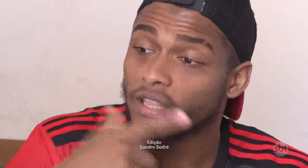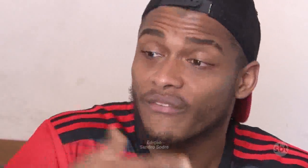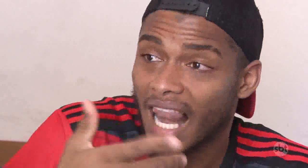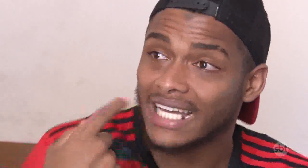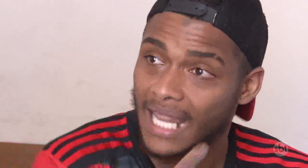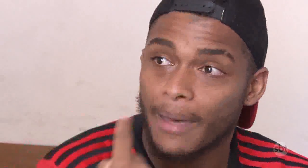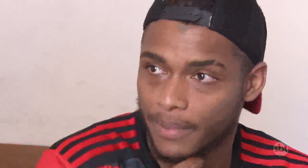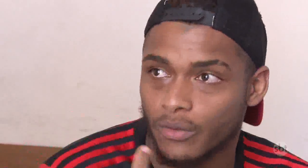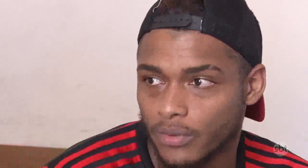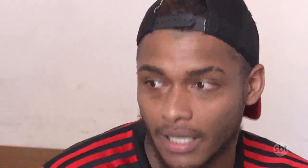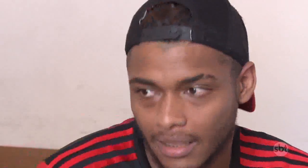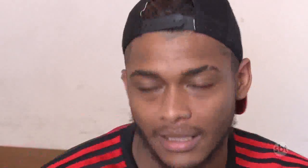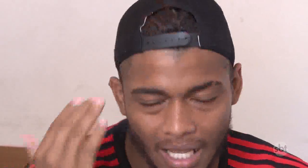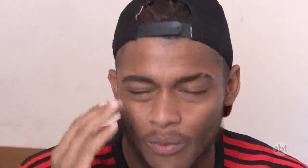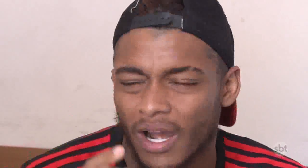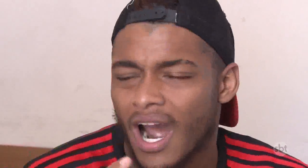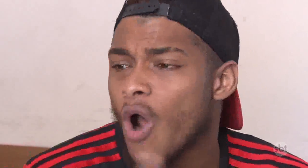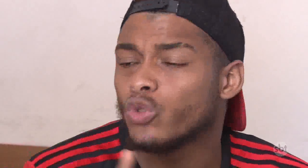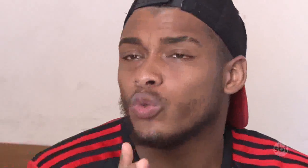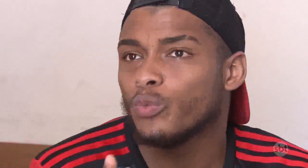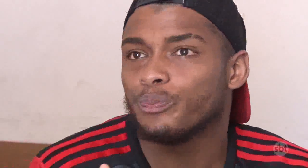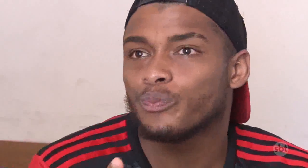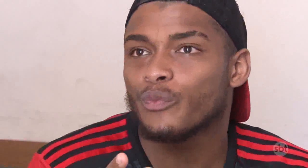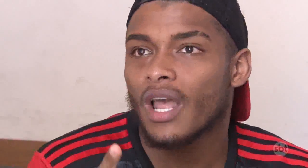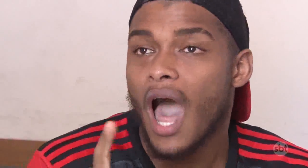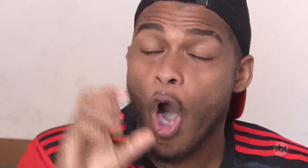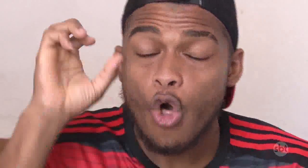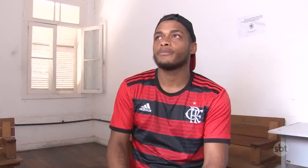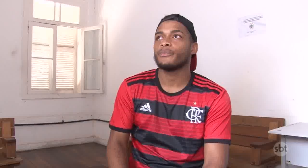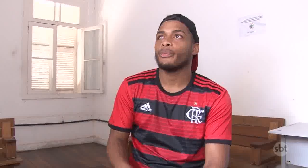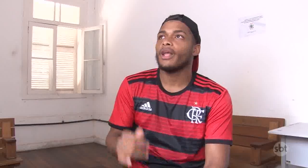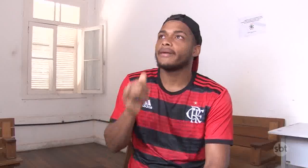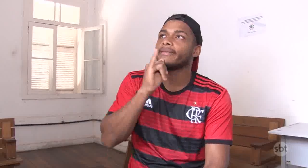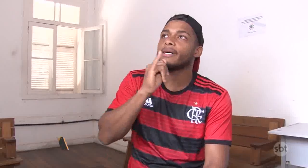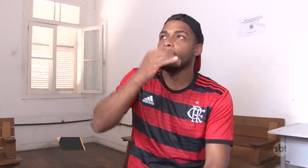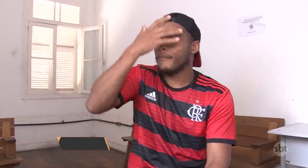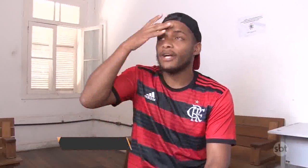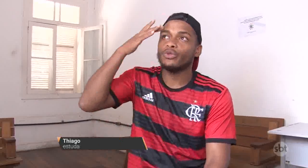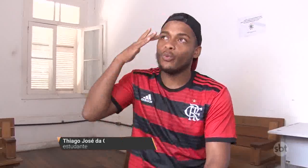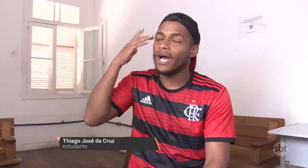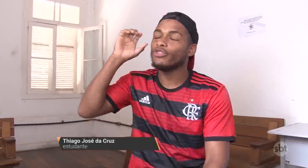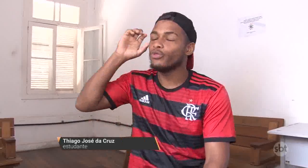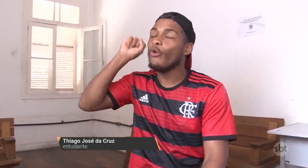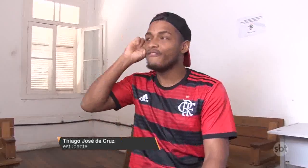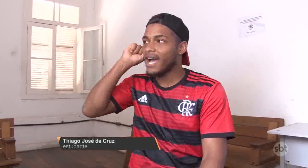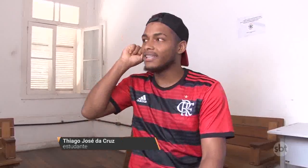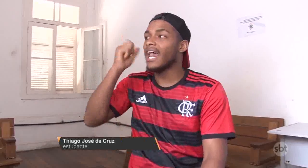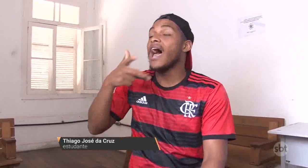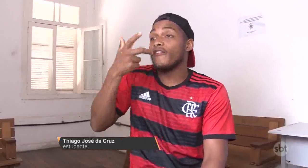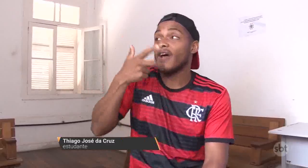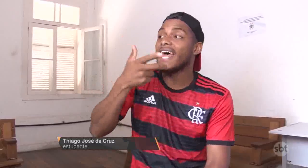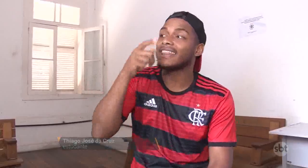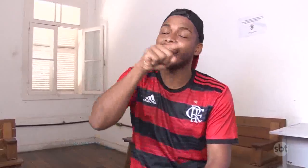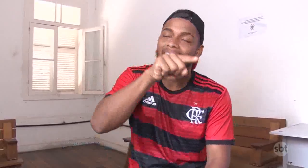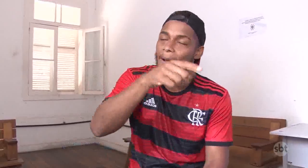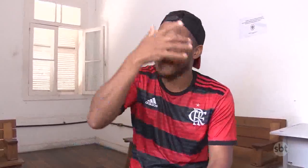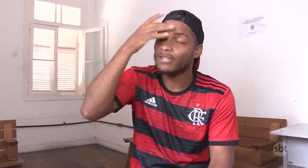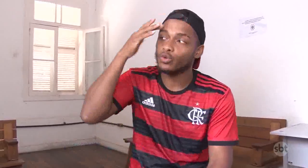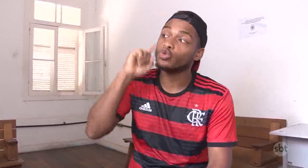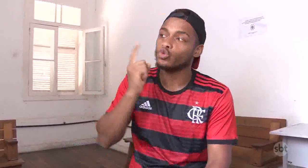mas conta que enfrenta dificuldade para ser compreendido. Em Libras, ele contou que fica triste porque a pessoa